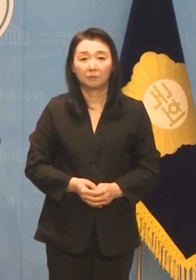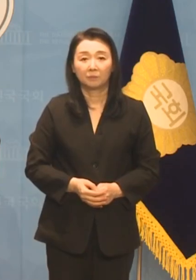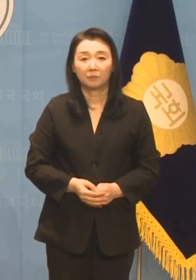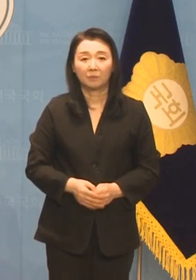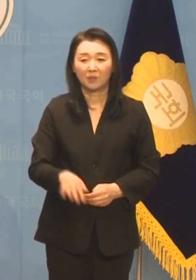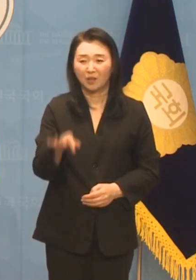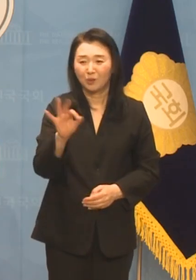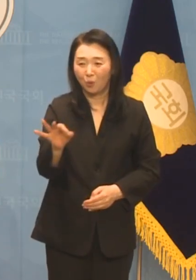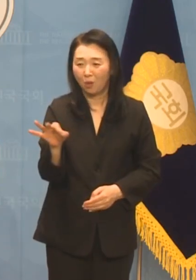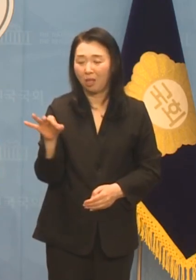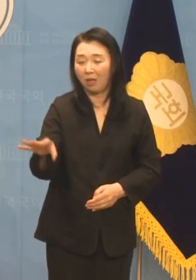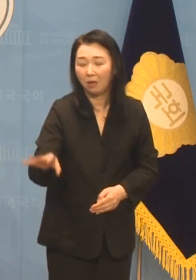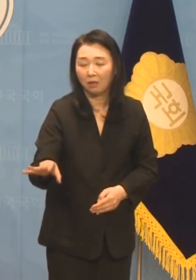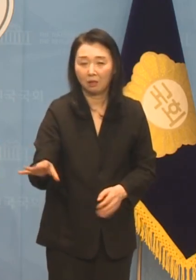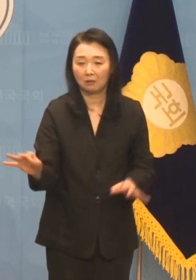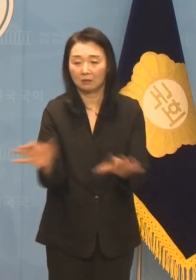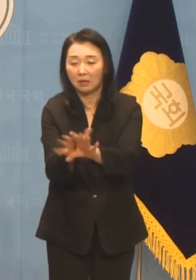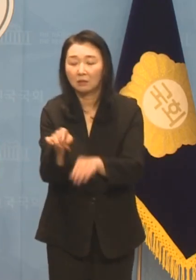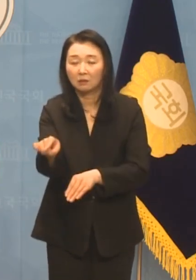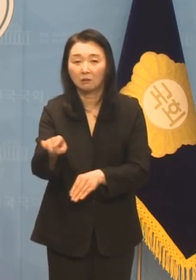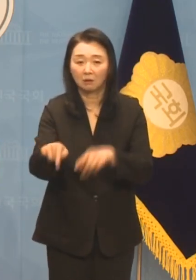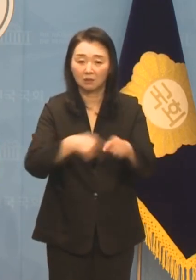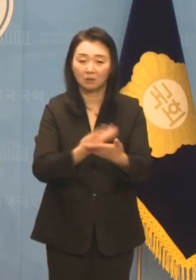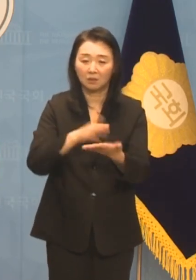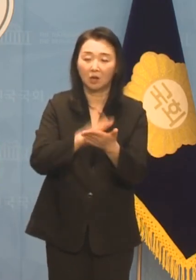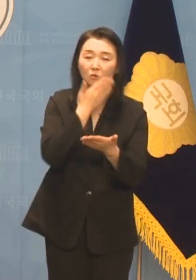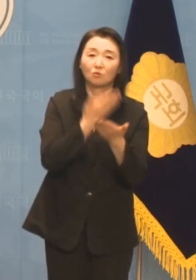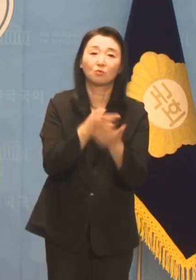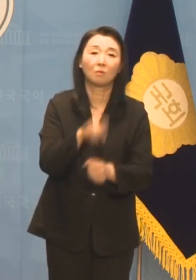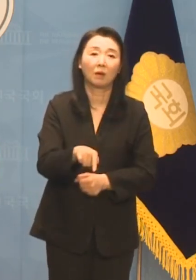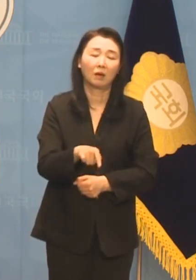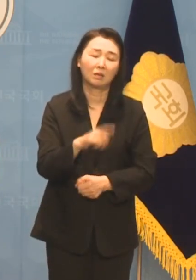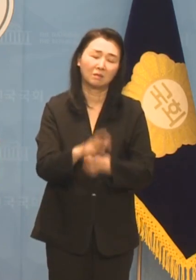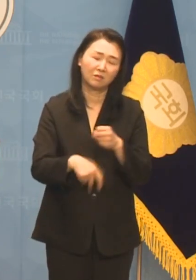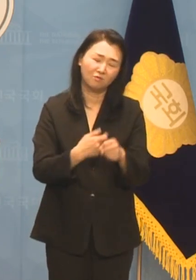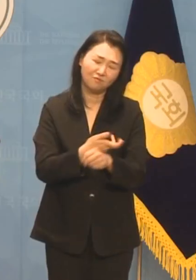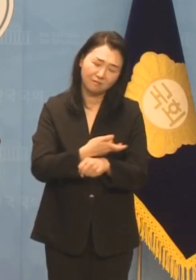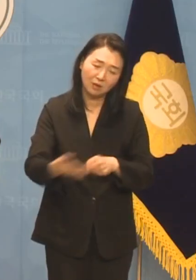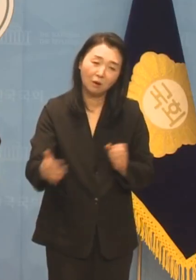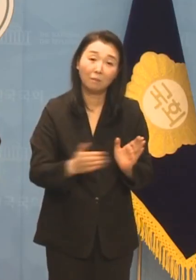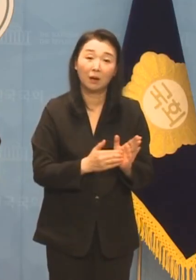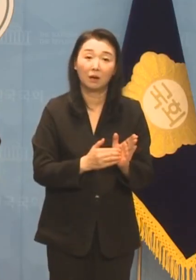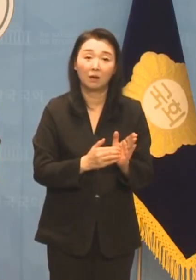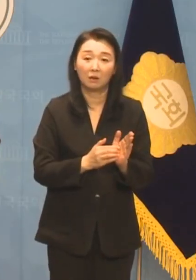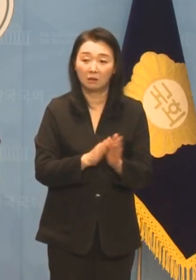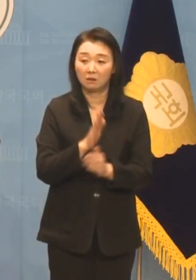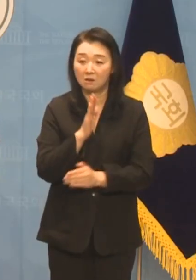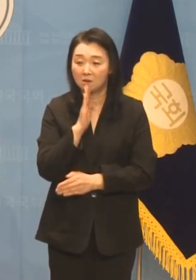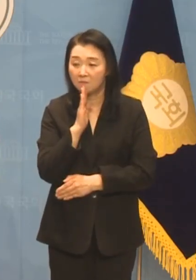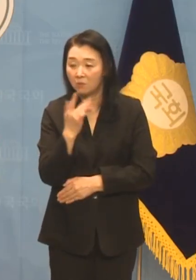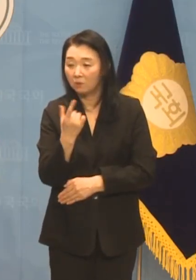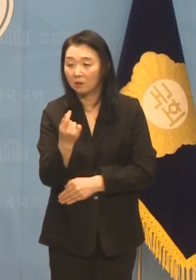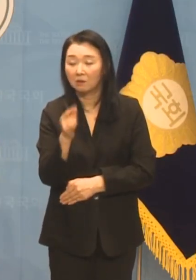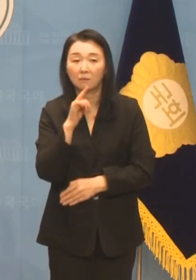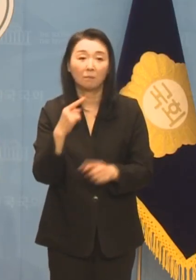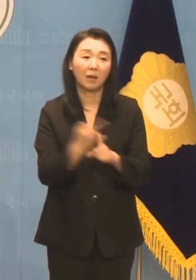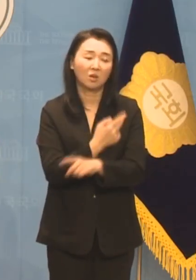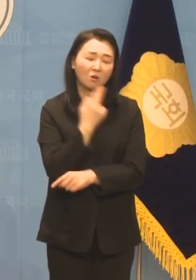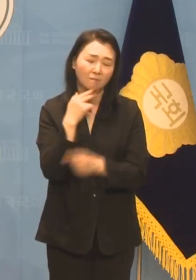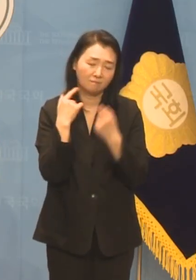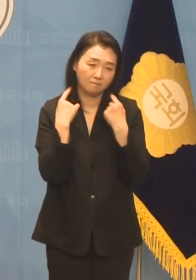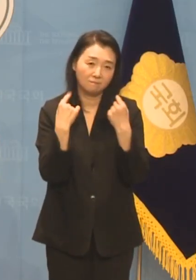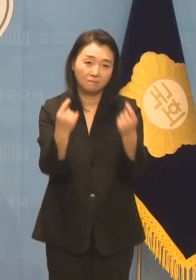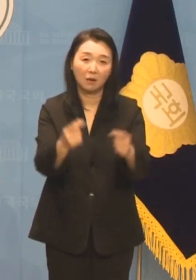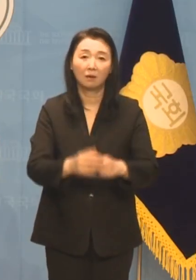금권정치 타파가 정치개혁의 주요 목표로 제기된 지 수십 년이 지났지만 본질적으로는 거의 바뀌지